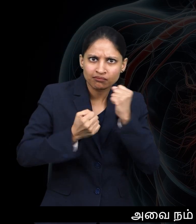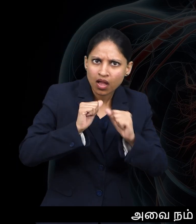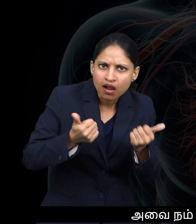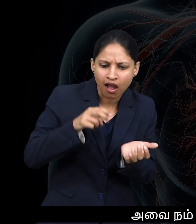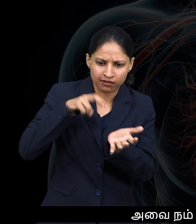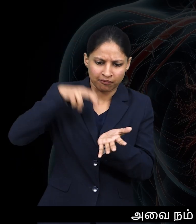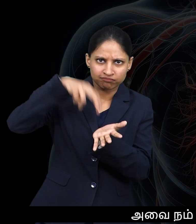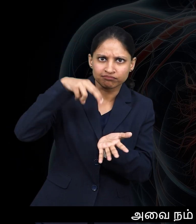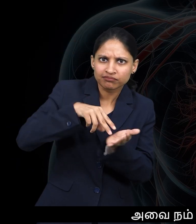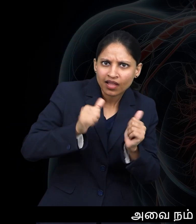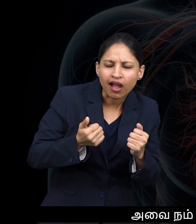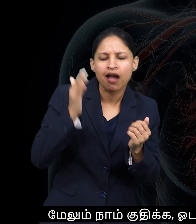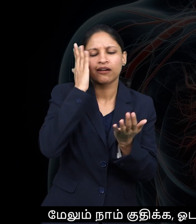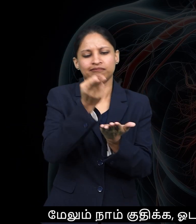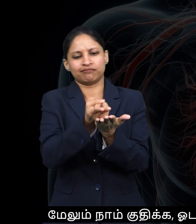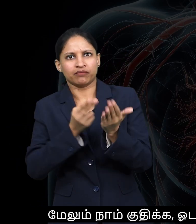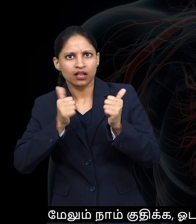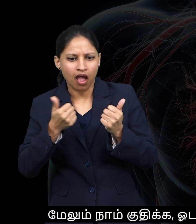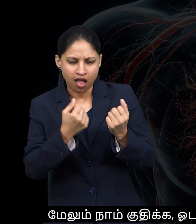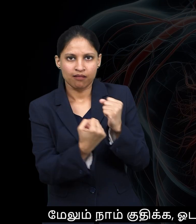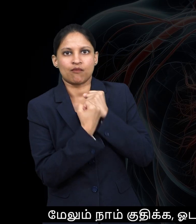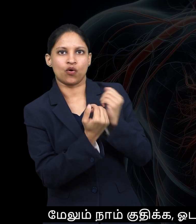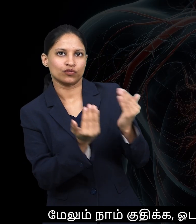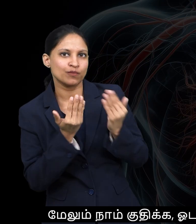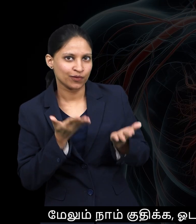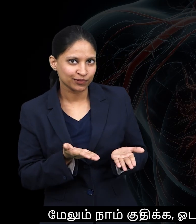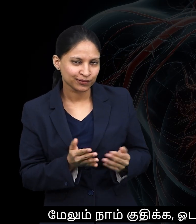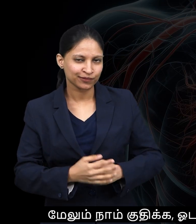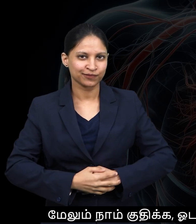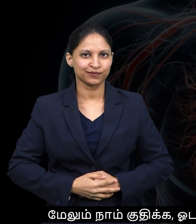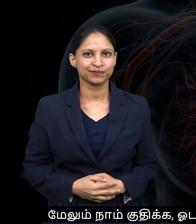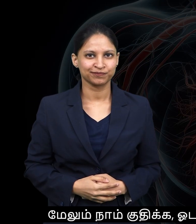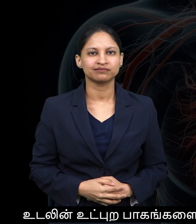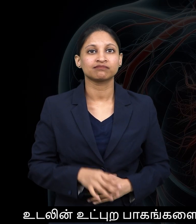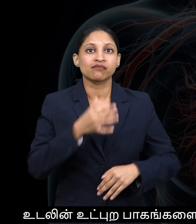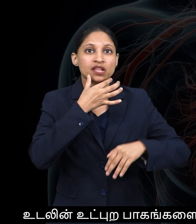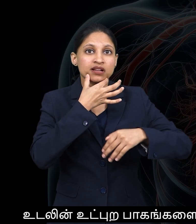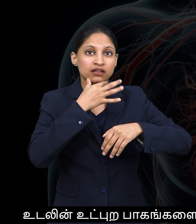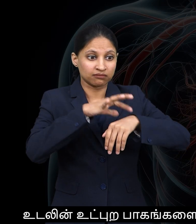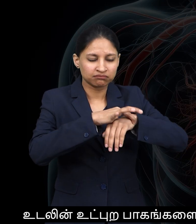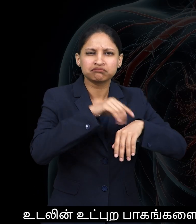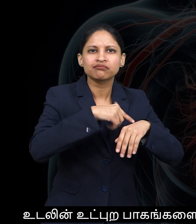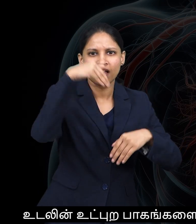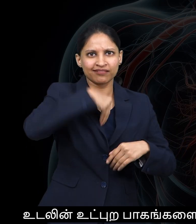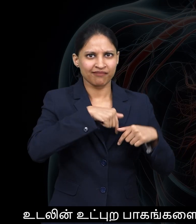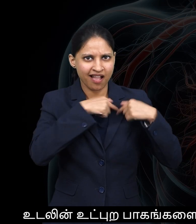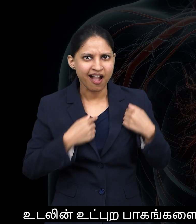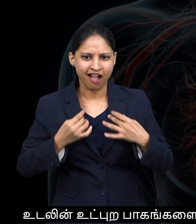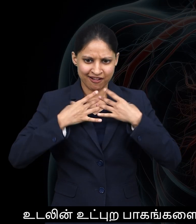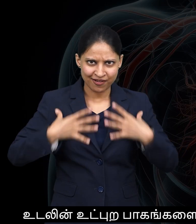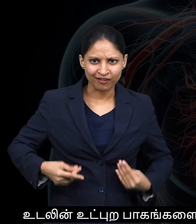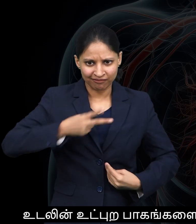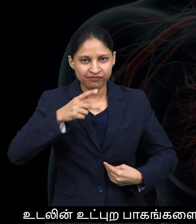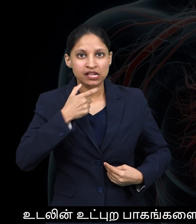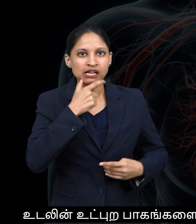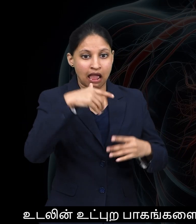அவை நம் உடலுக்கான சட்டகம். மேலும் நாம் குதிக்க, ஓட அல்லது படுக்க அனுமதிக்கின்றன. உடலின்